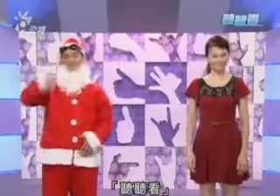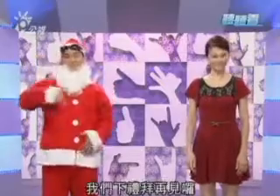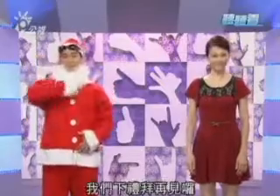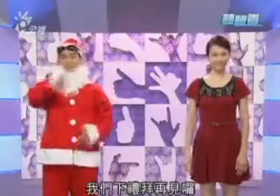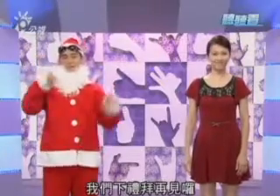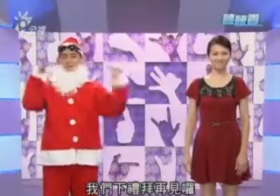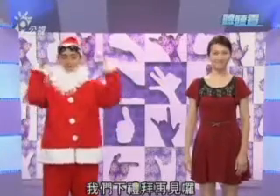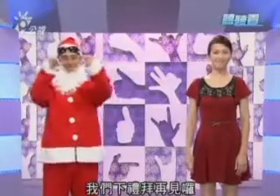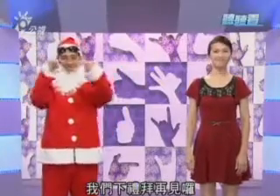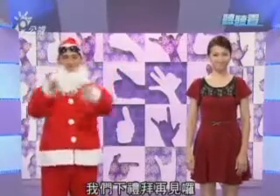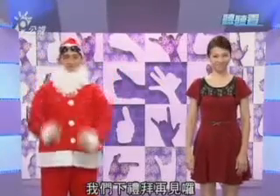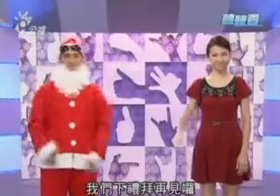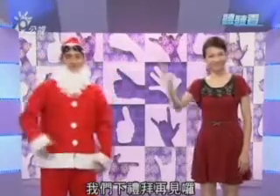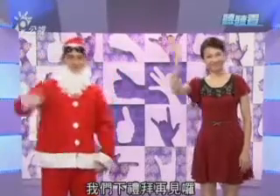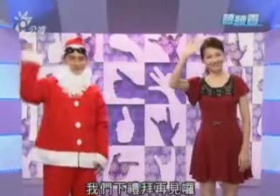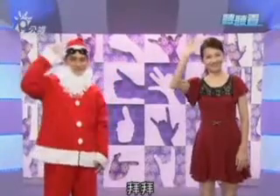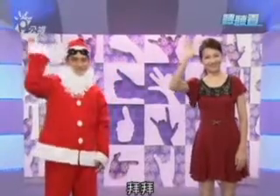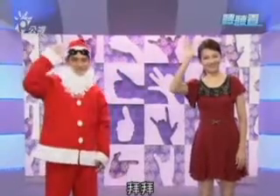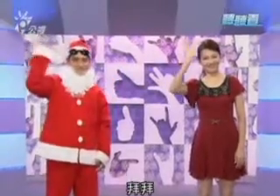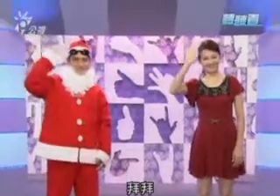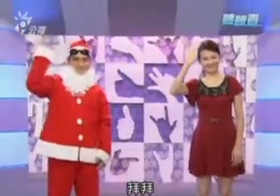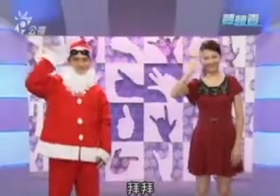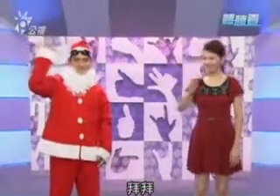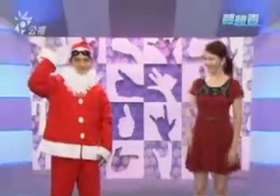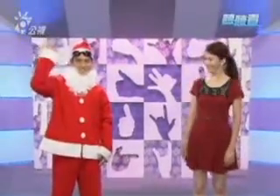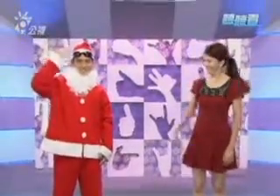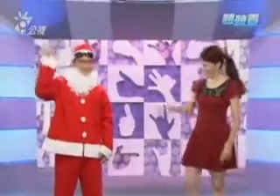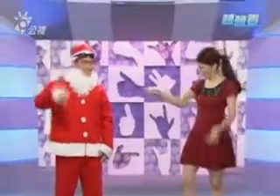我们下礼拜再见咯，拜 拜。